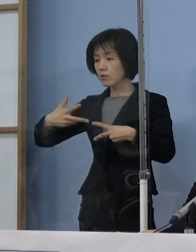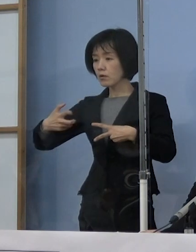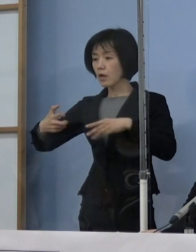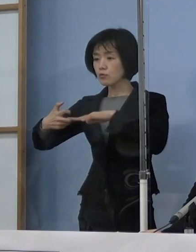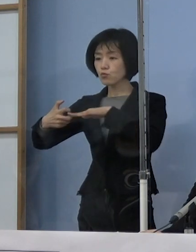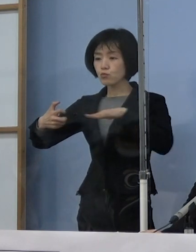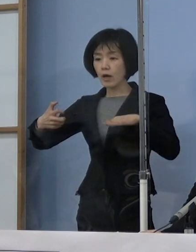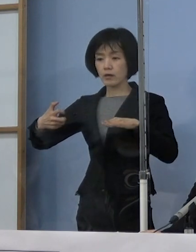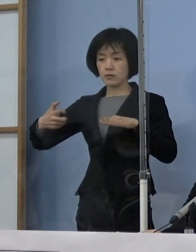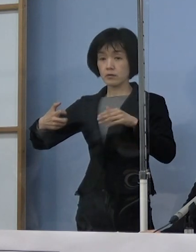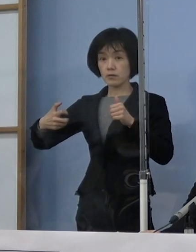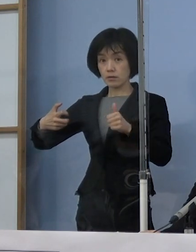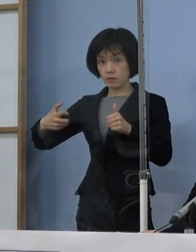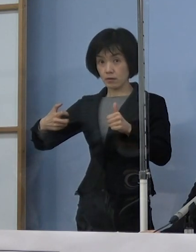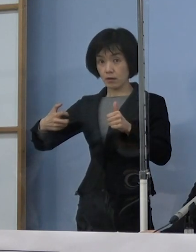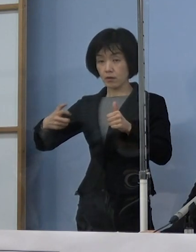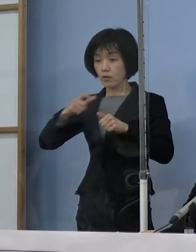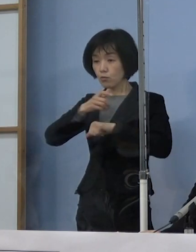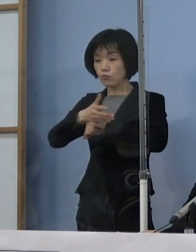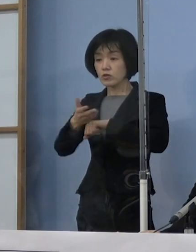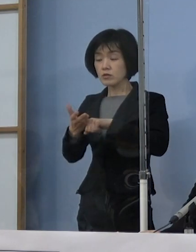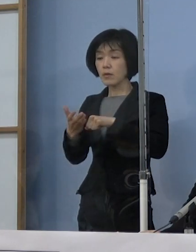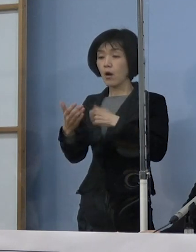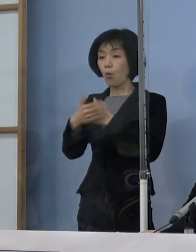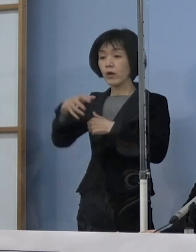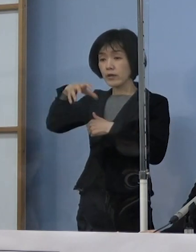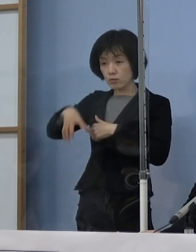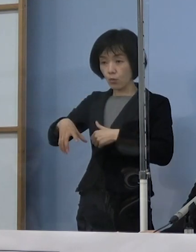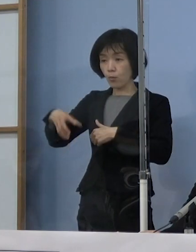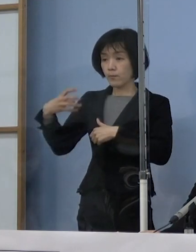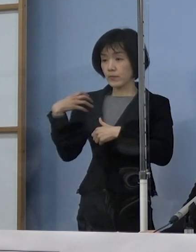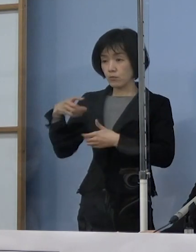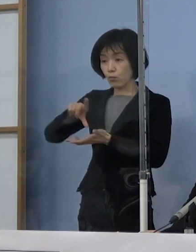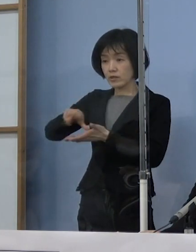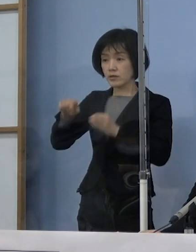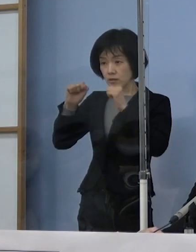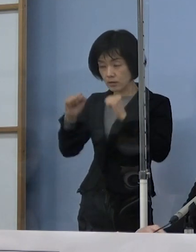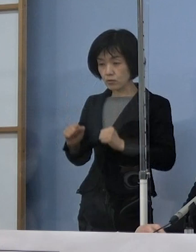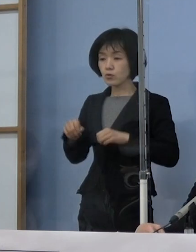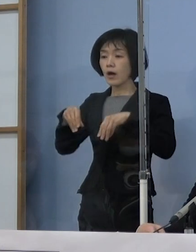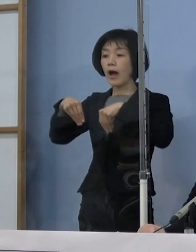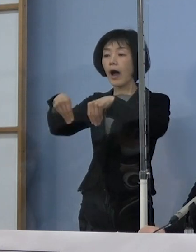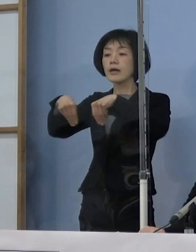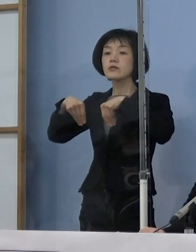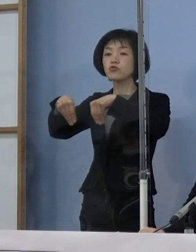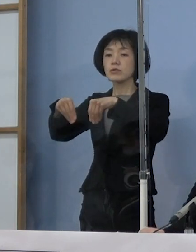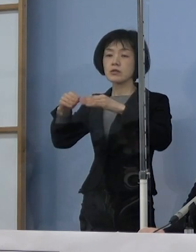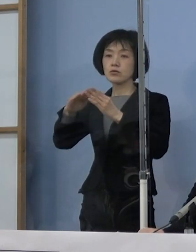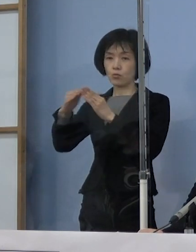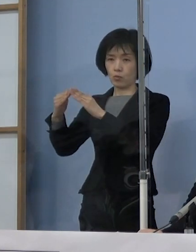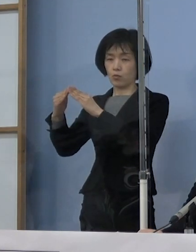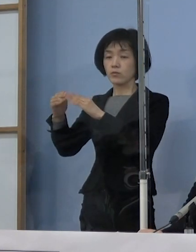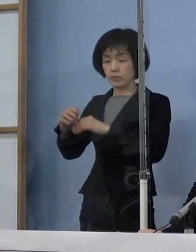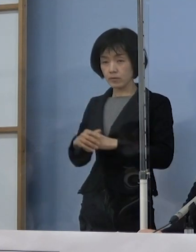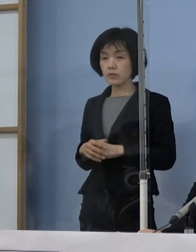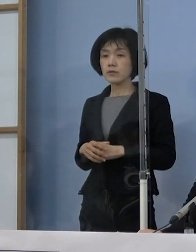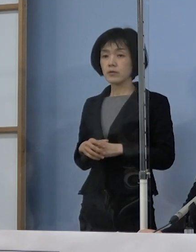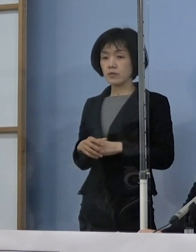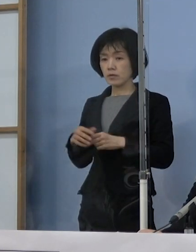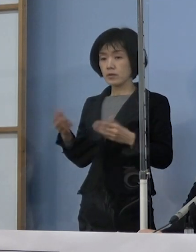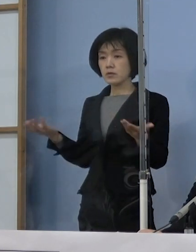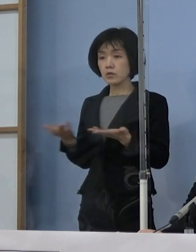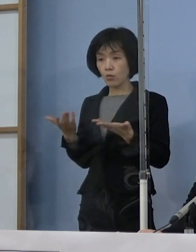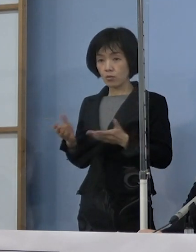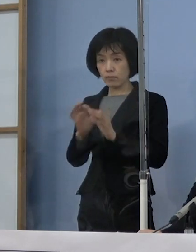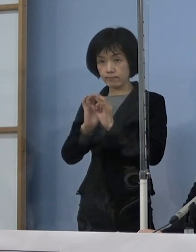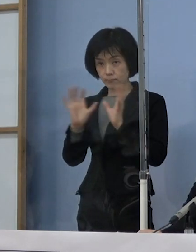代男性、徳島保健所管内藍住町在住の方であります。職業は